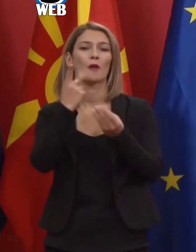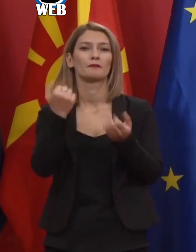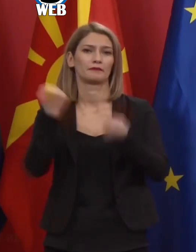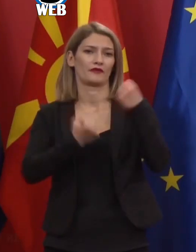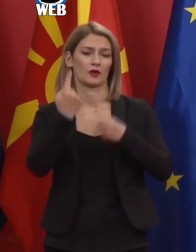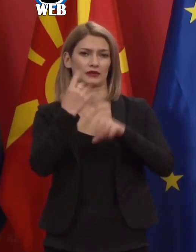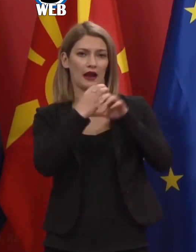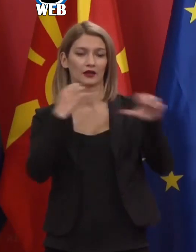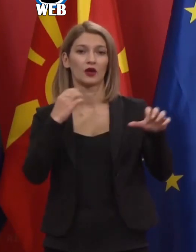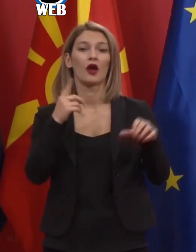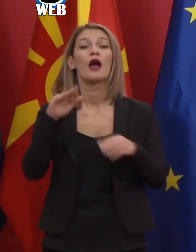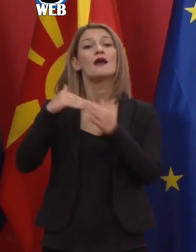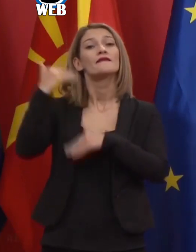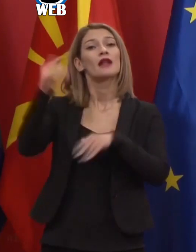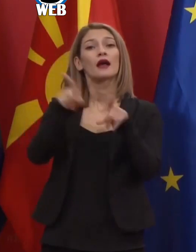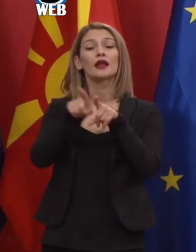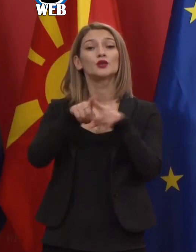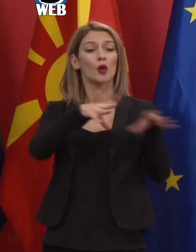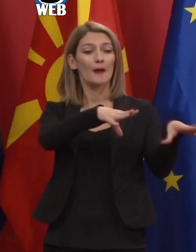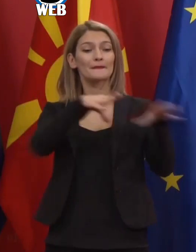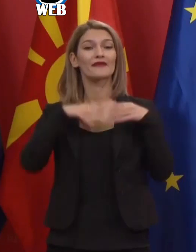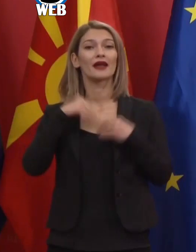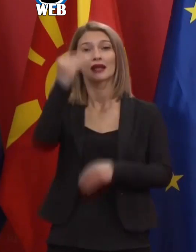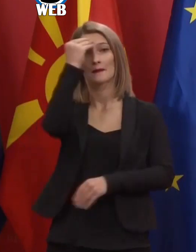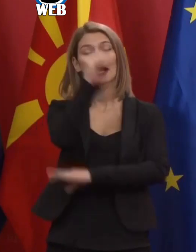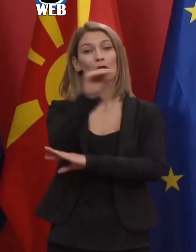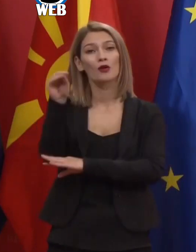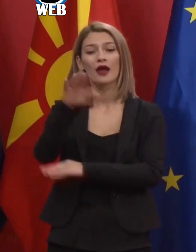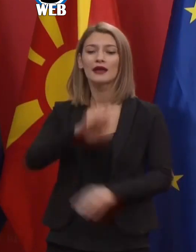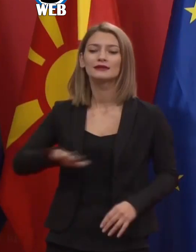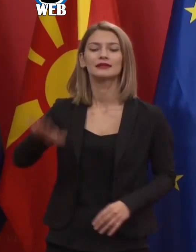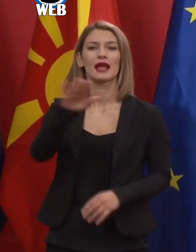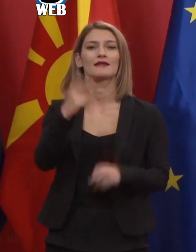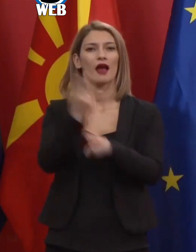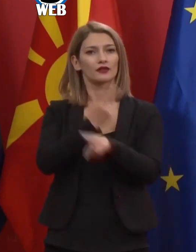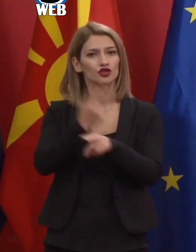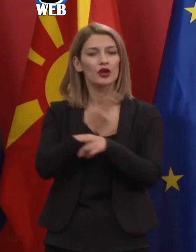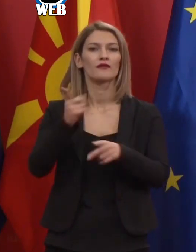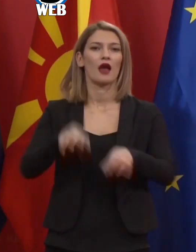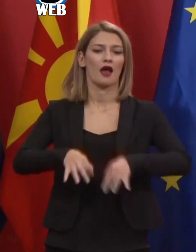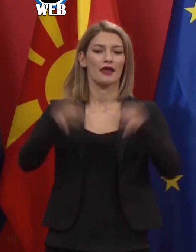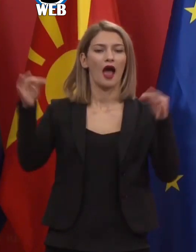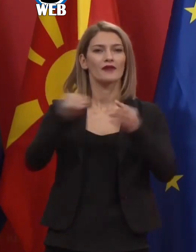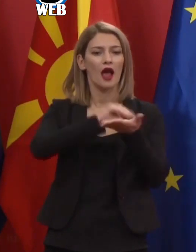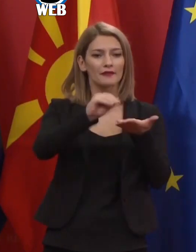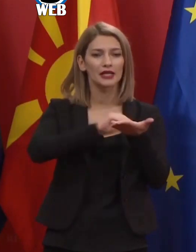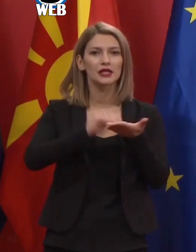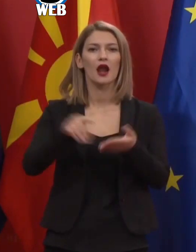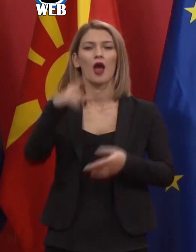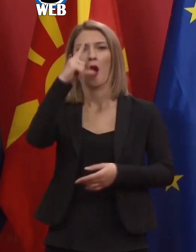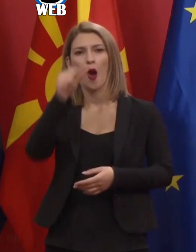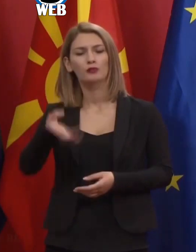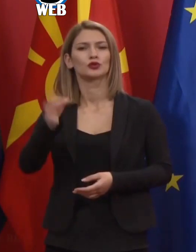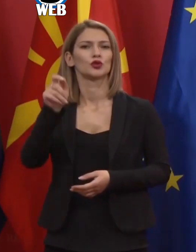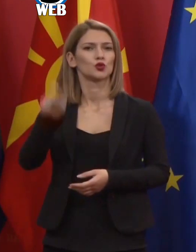возило. Владата исто така ја прифати и препораката целата државна и јавна администрација, општините и судовите, согласно принципот